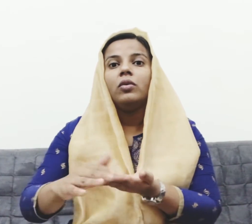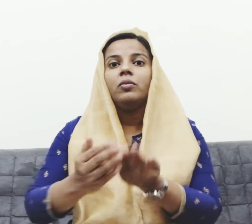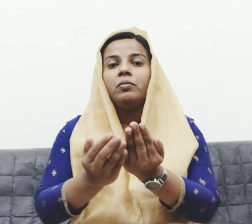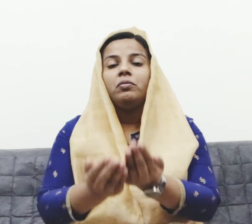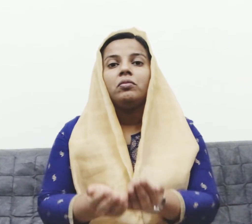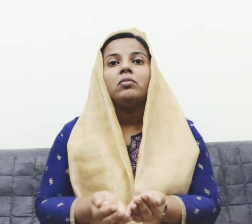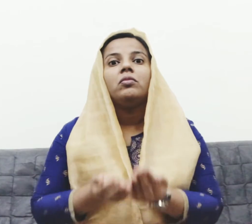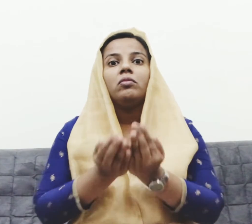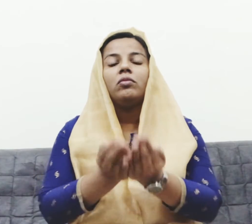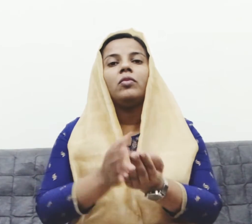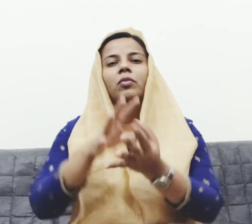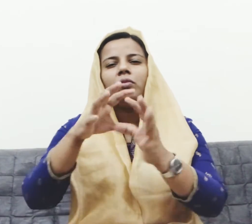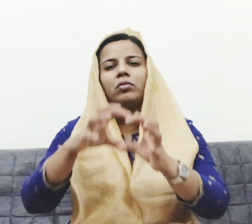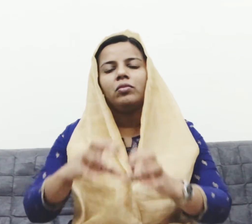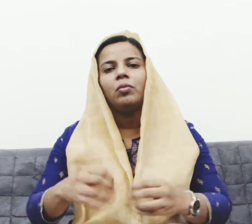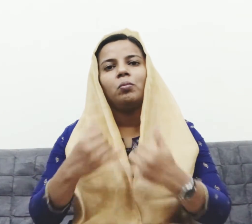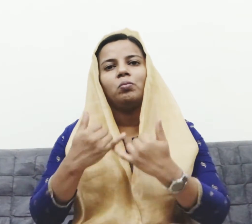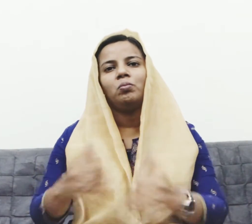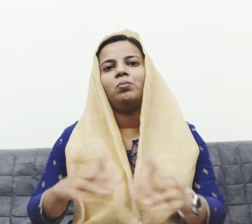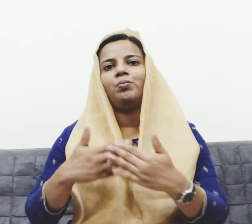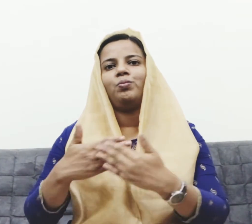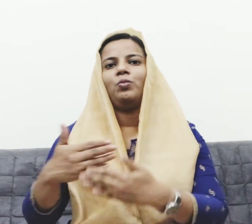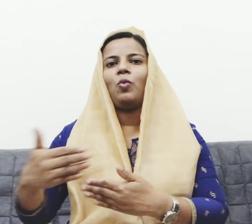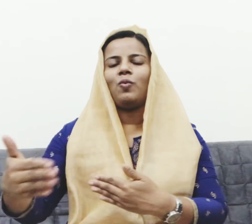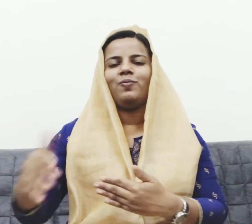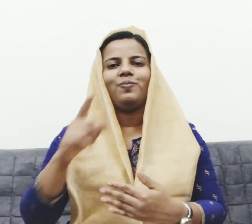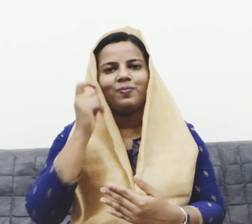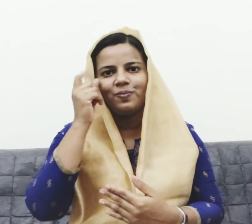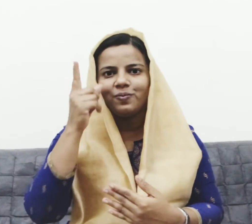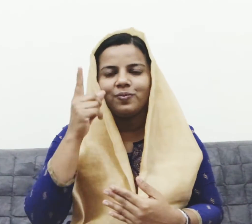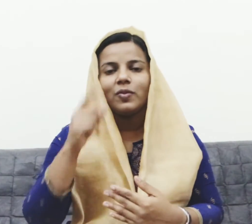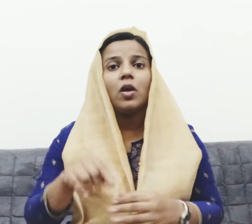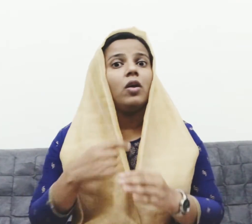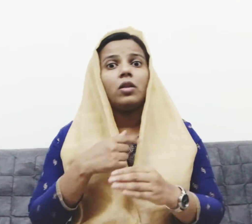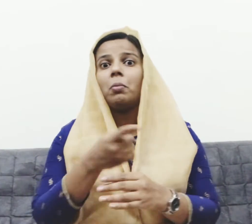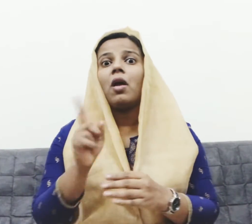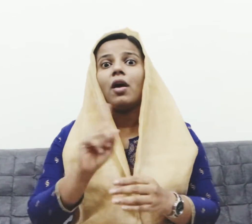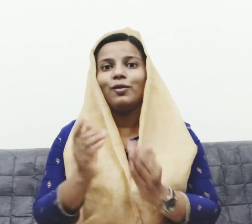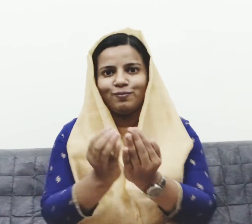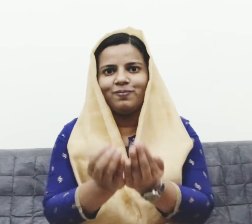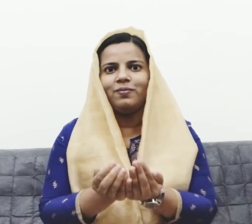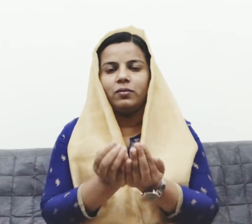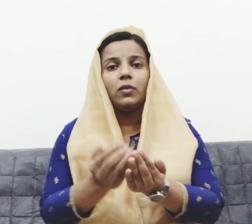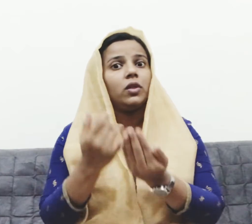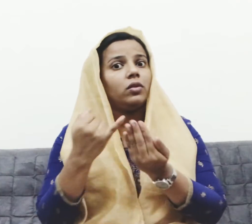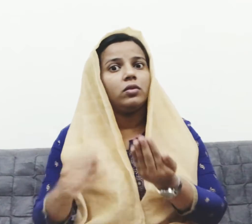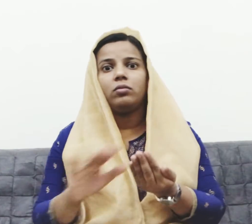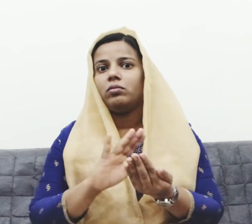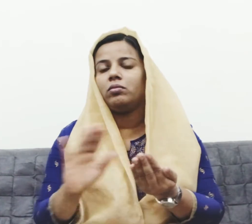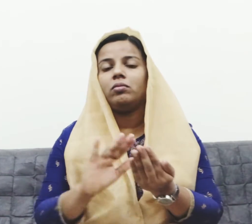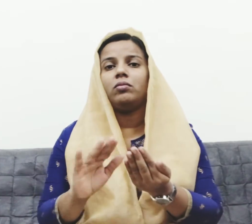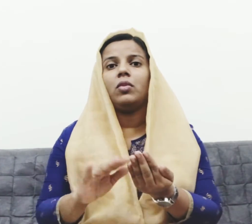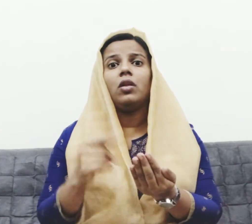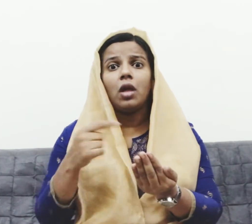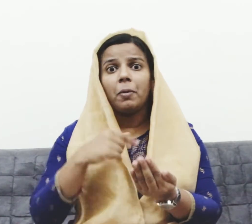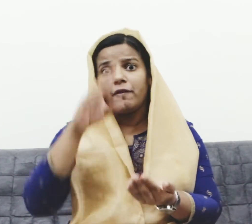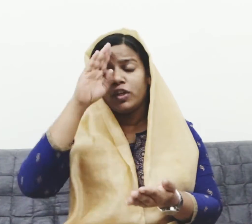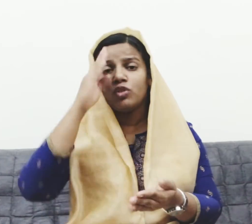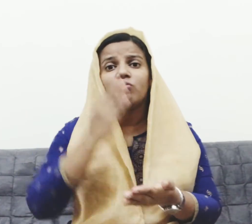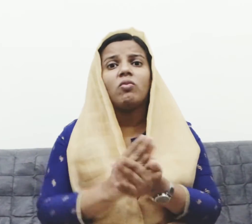വിശ്വാസ നൗക എന്ത് ചെയ്യും? തകർന്നു പോകാൻ സാധ്യതയുണ്ട്. അതുകൊണ്ട് നമ്മളാകുന്ന നൗക തകരാൻ അനുവദിക്കാതെ, ഈ വിശ്വാസ നൗക തകർന്നു പോകുന്ന